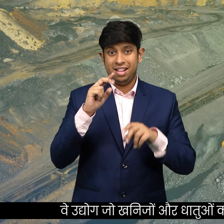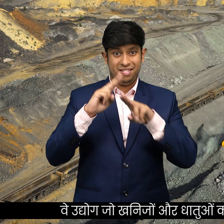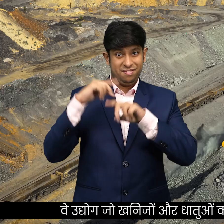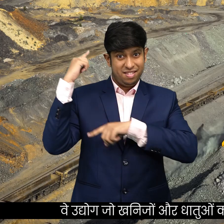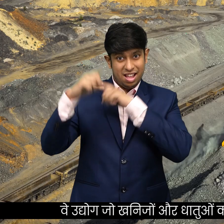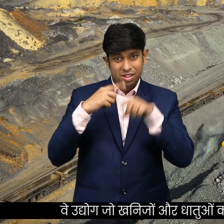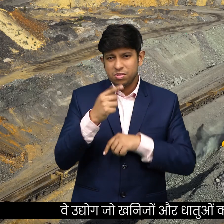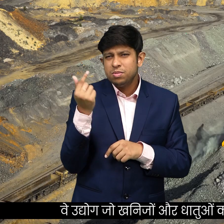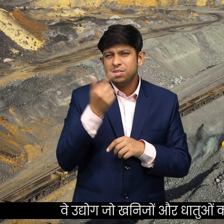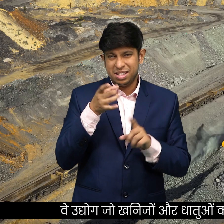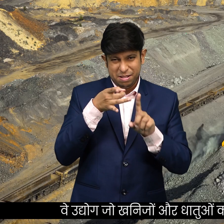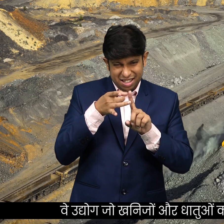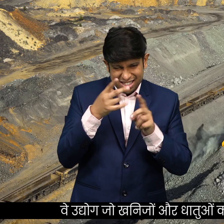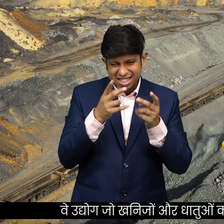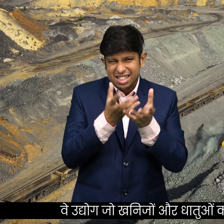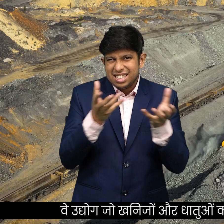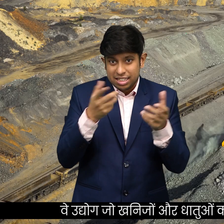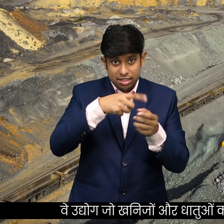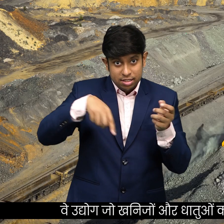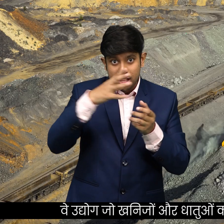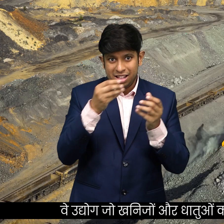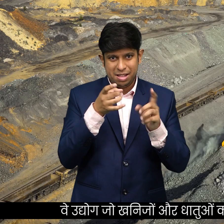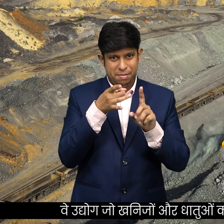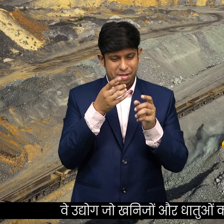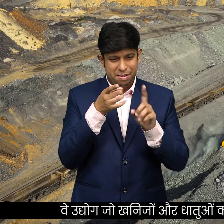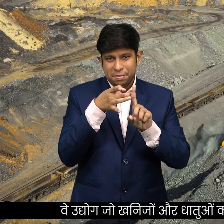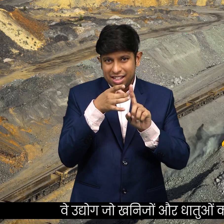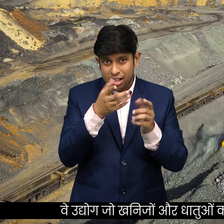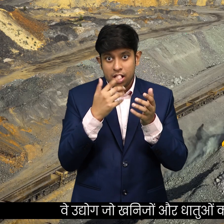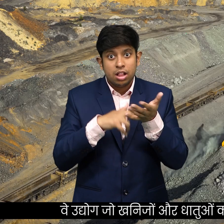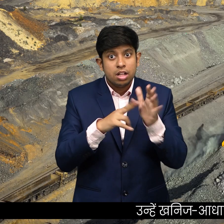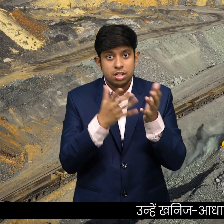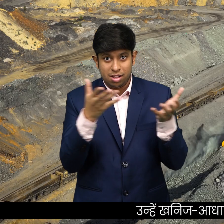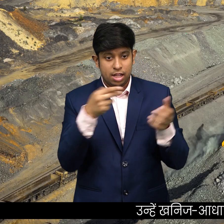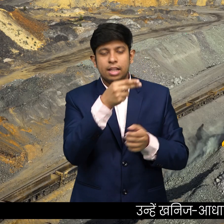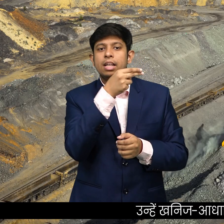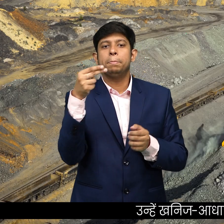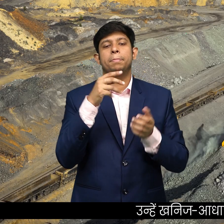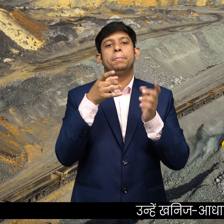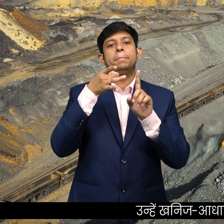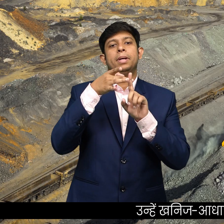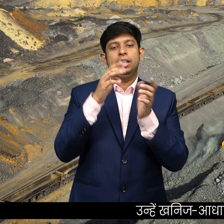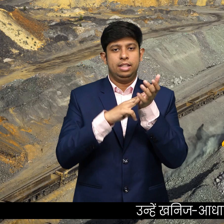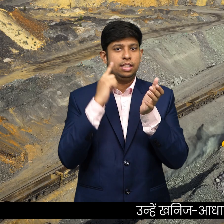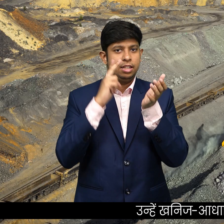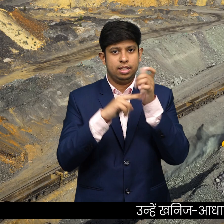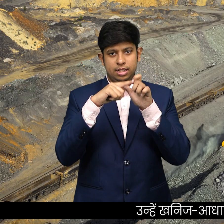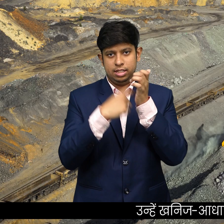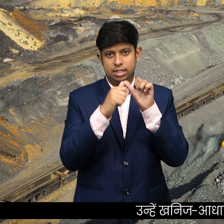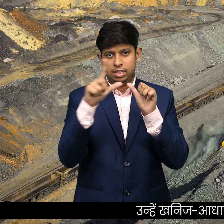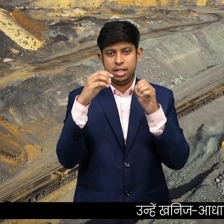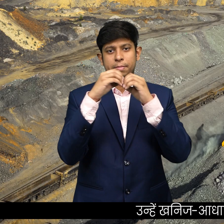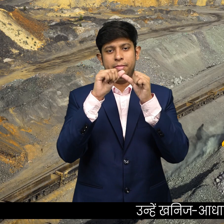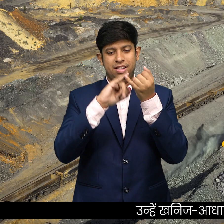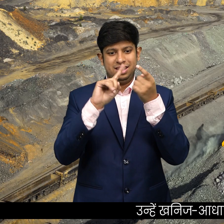वे उद्योग जो खनिज और धातुओं को कच्चे माल के रूप में उपयोग करते हैं उन्हें खनिज आधारित उद्योग